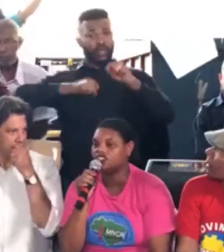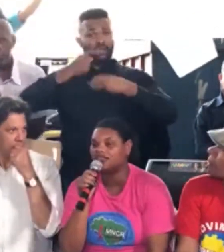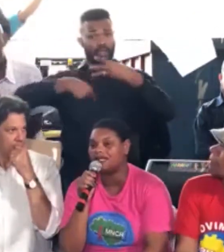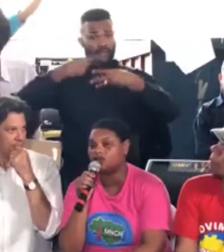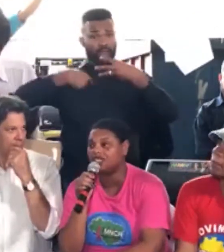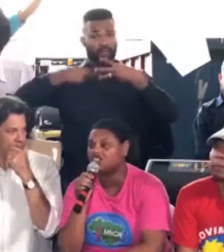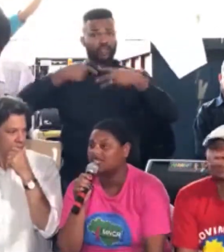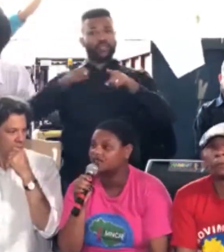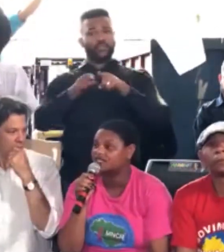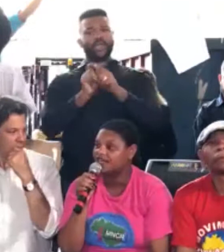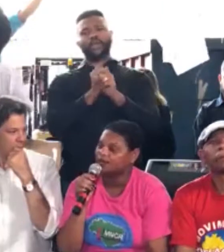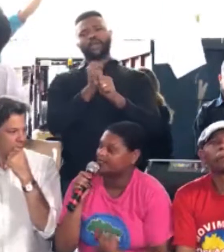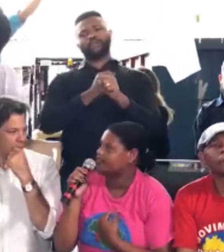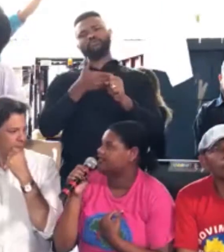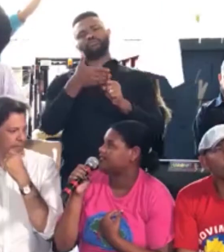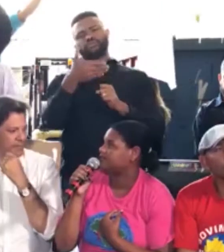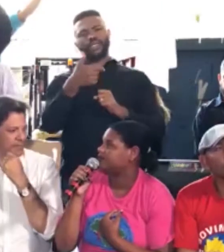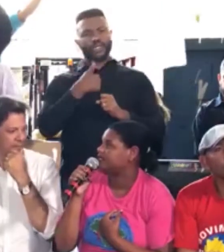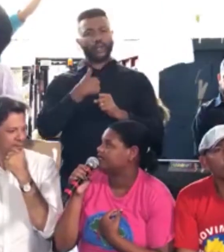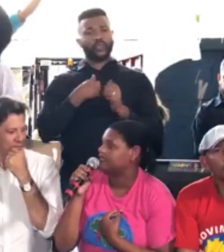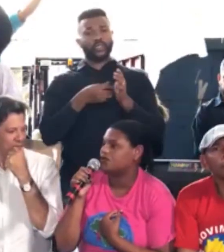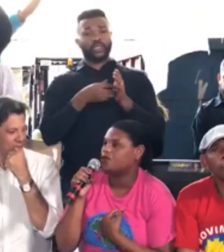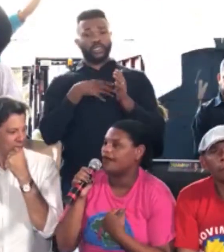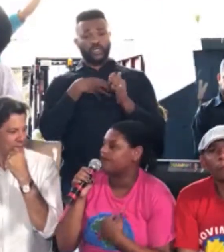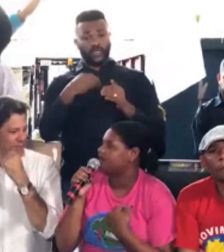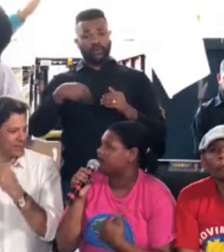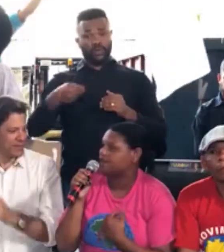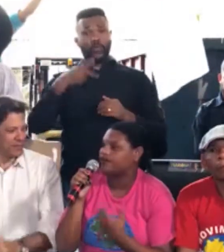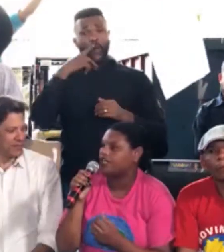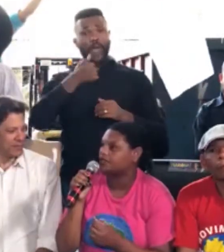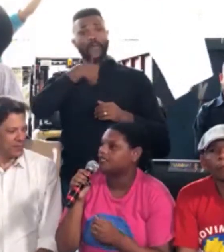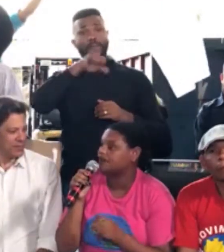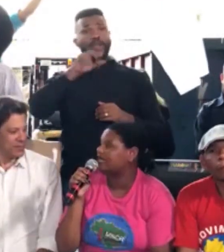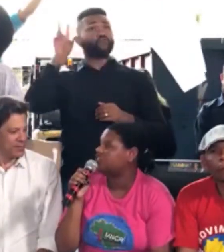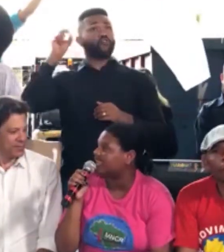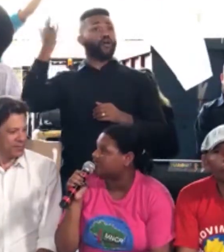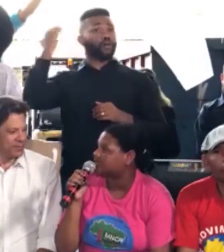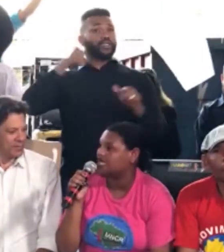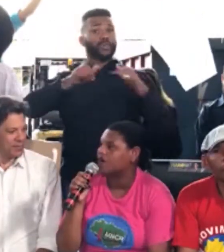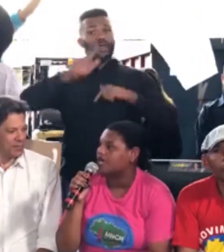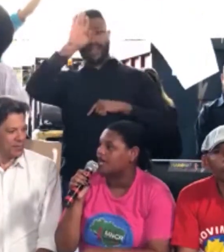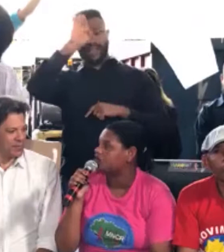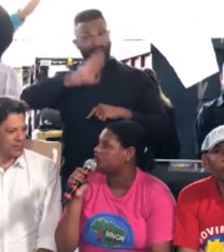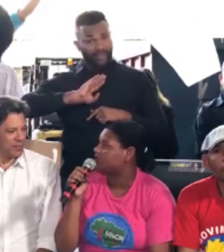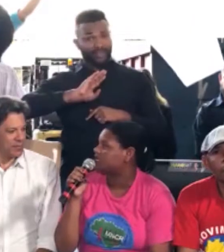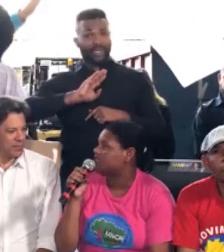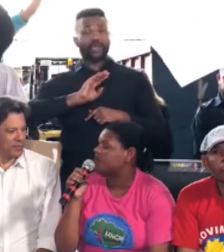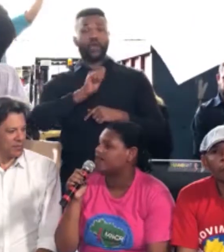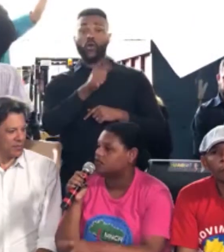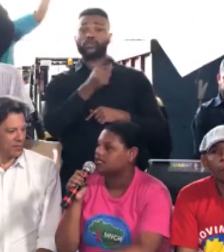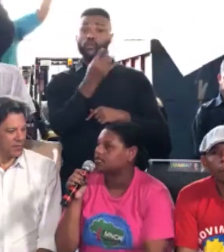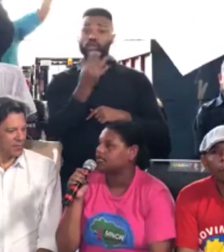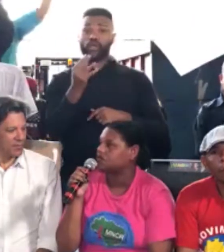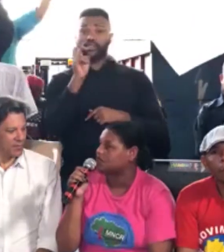serviço. A gente já presta durante anos. Eu sou a terceira geração. Então, meu pai, minha mãe, minha avó, eles trabalharam de graça. E a 11445